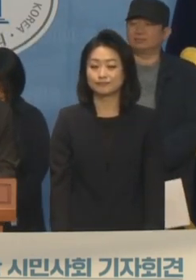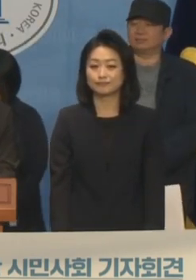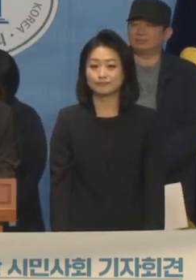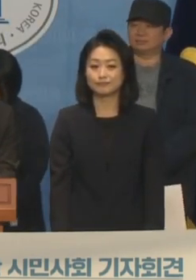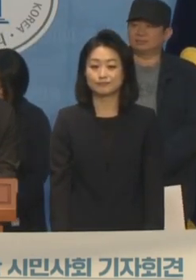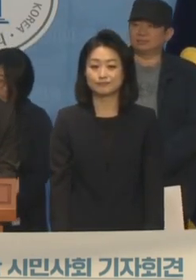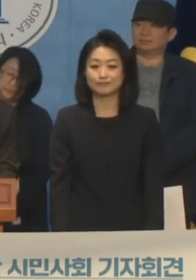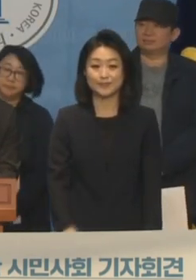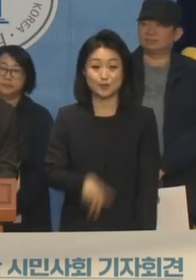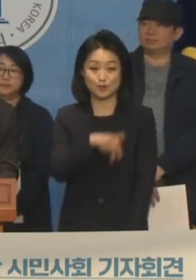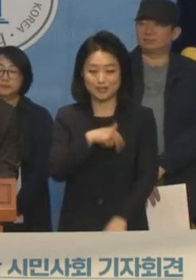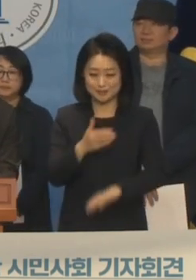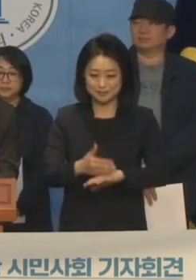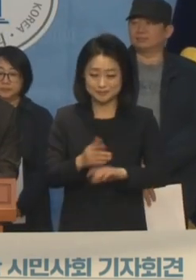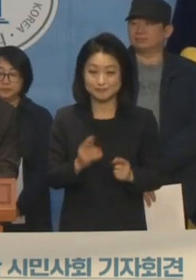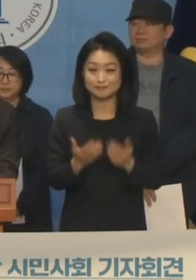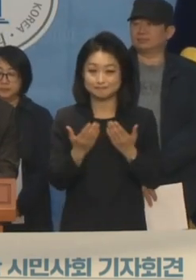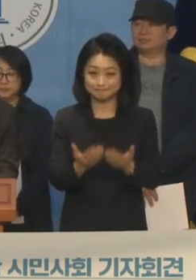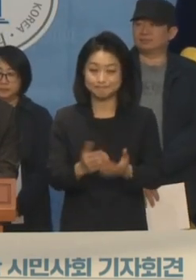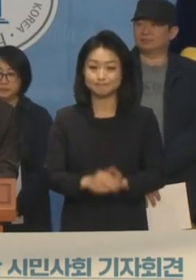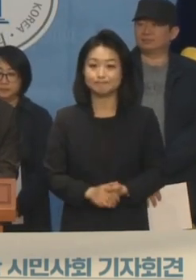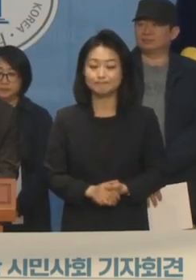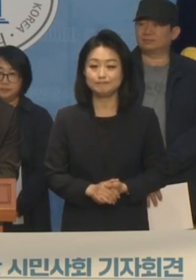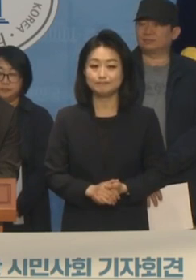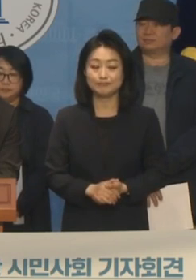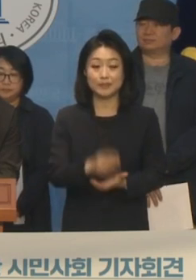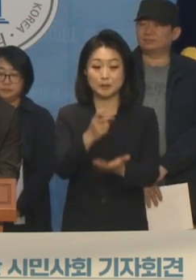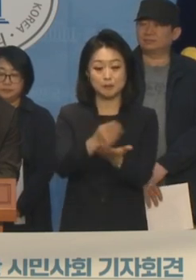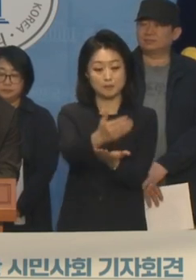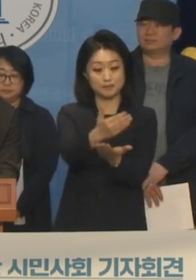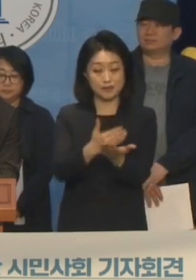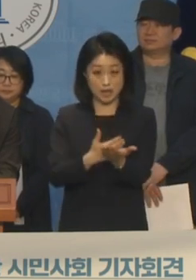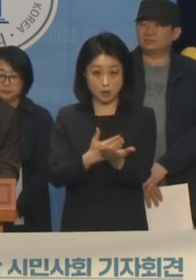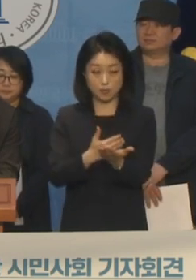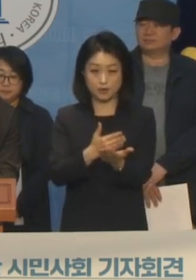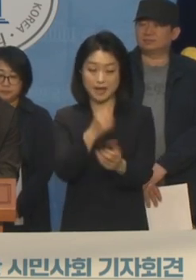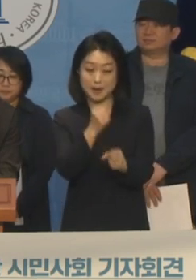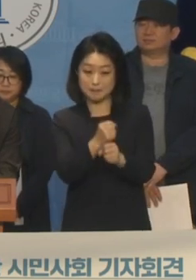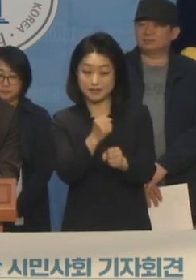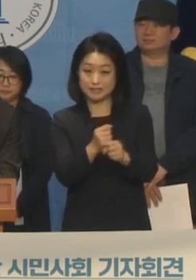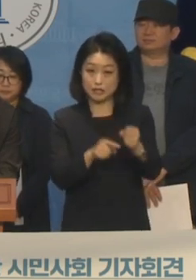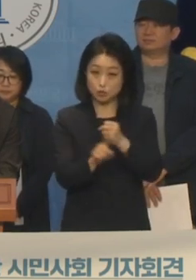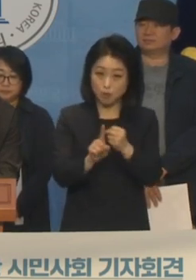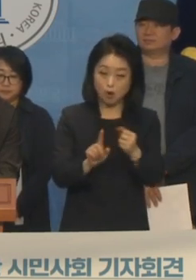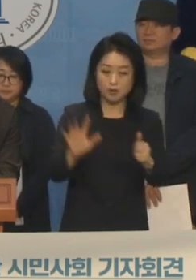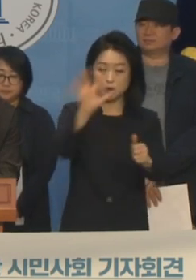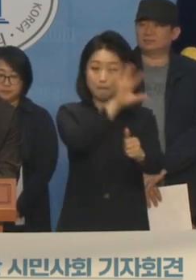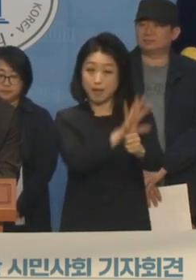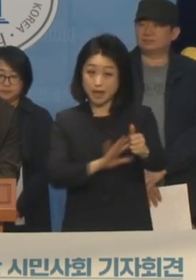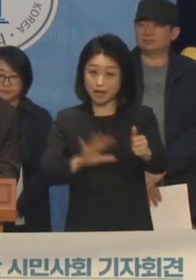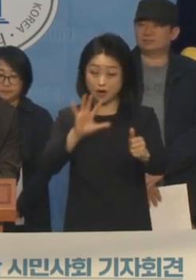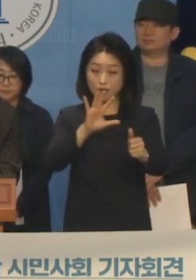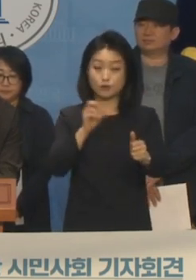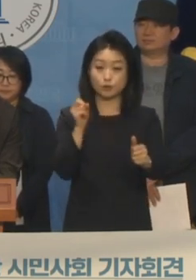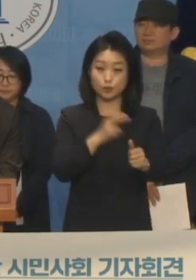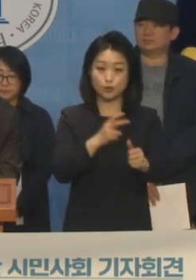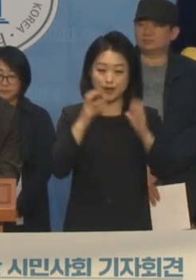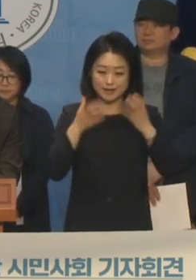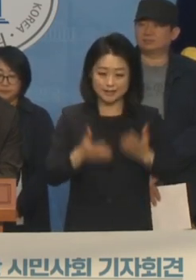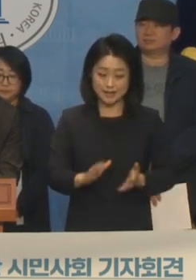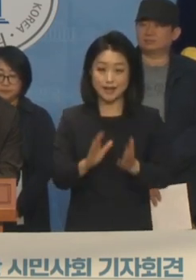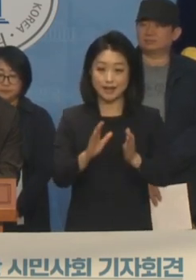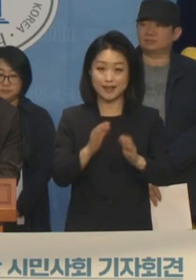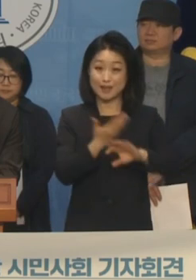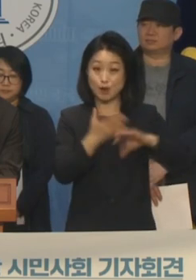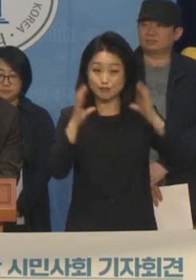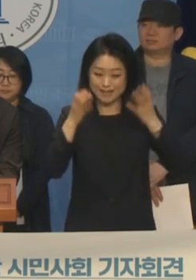예, 권인숙 위원님 감사합니다. 대표 발의하신 법안의 제정 배경과 또 외국인 아동 출생등록법이 조속히